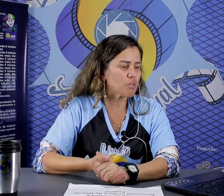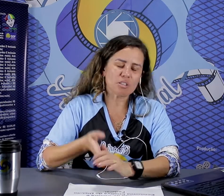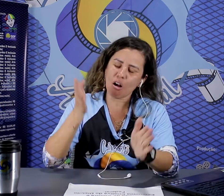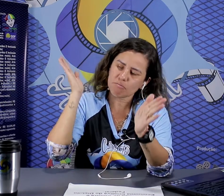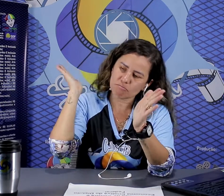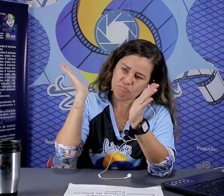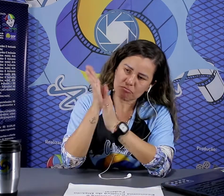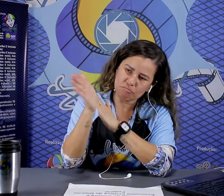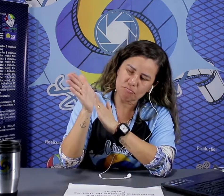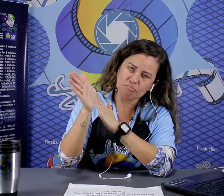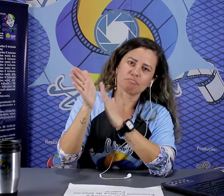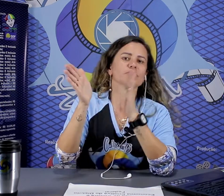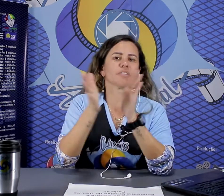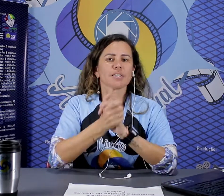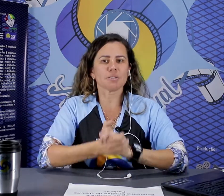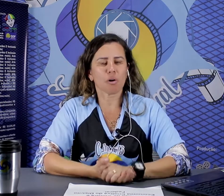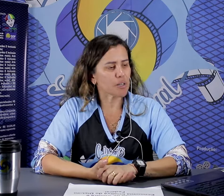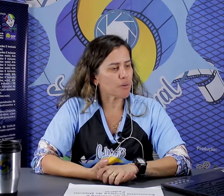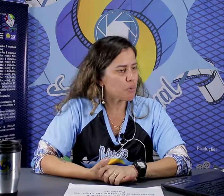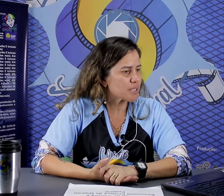ó, se mora com a moça.